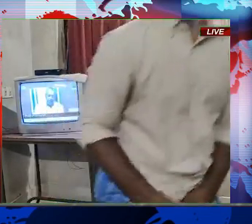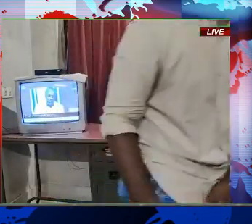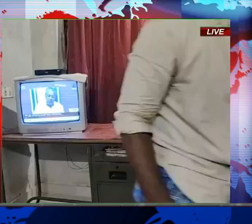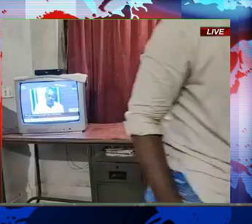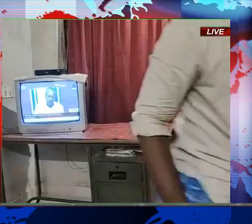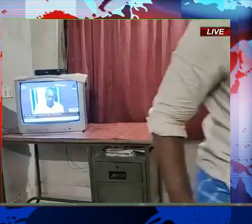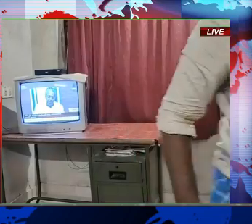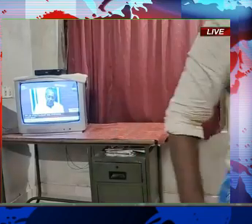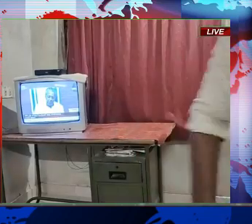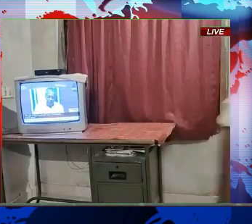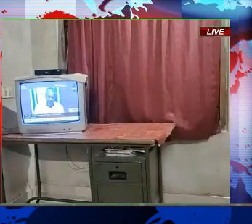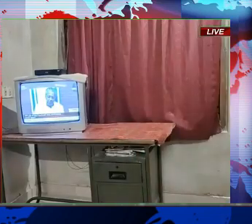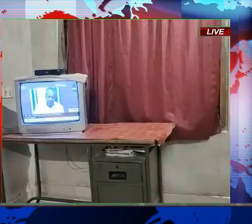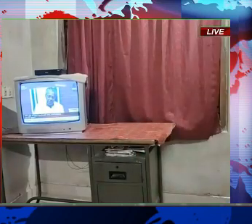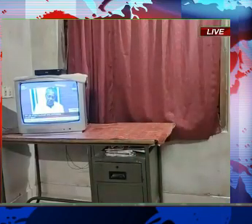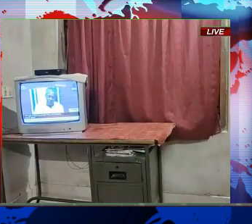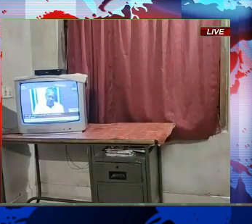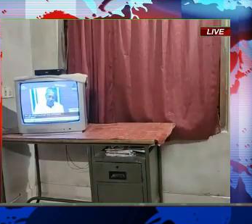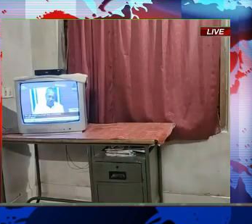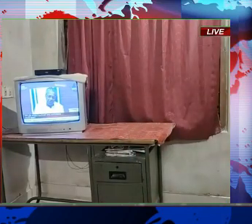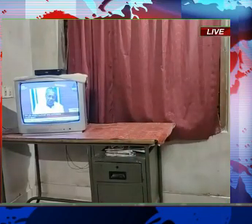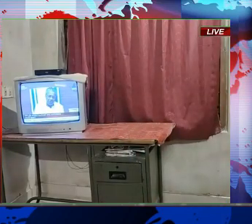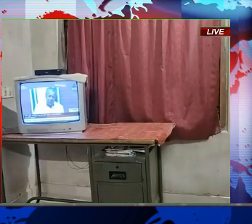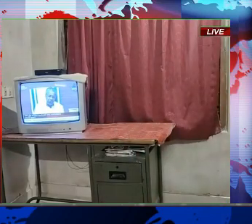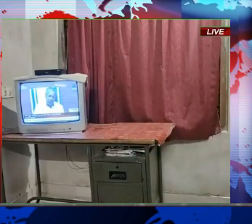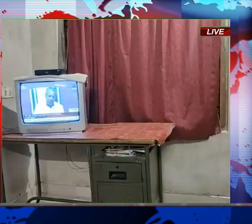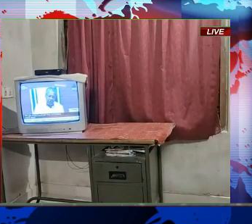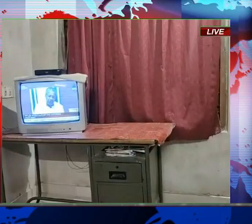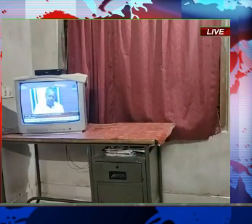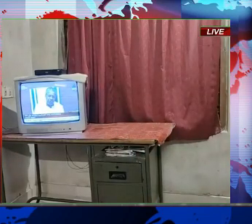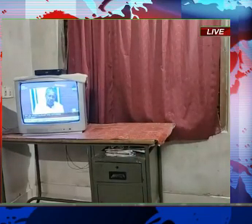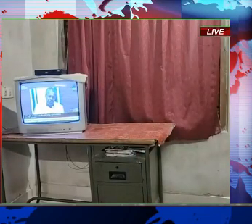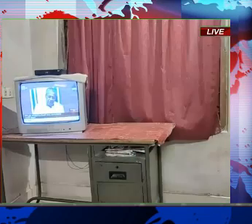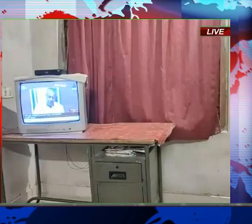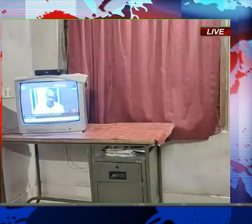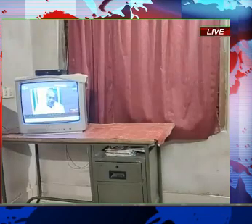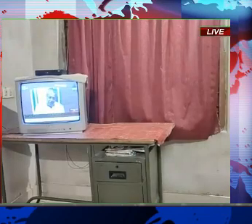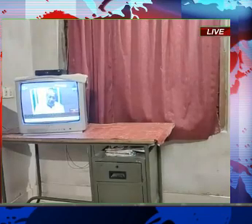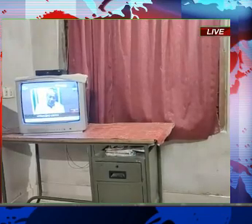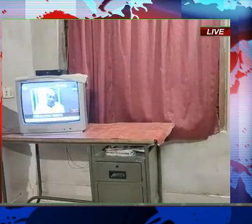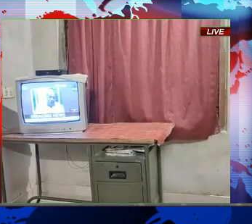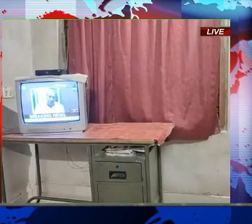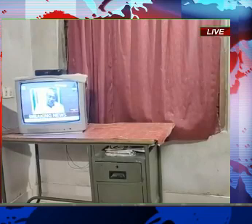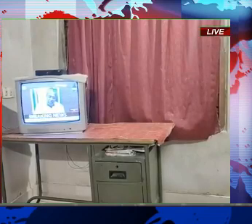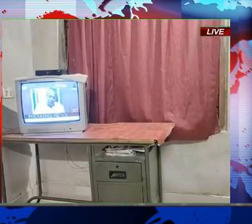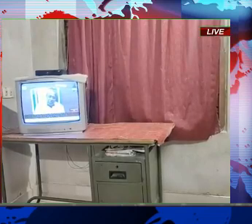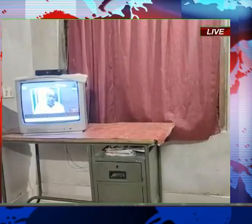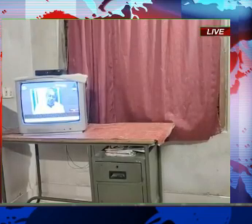കഴിയാത്തൊരവസ്ഥ നിലവിൽ RCCയുടെ ഭാഗത്തുണ്ട്. കാര്യം ആ ഭാഗത്ത് താമസിക്കാൻ ഇടമില്ല.